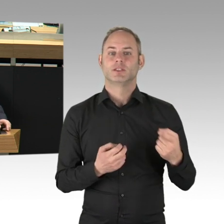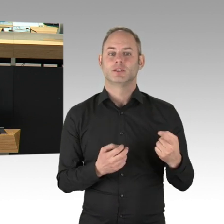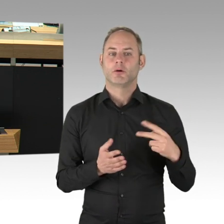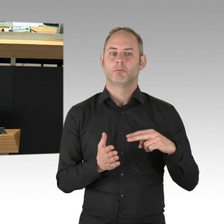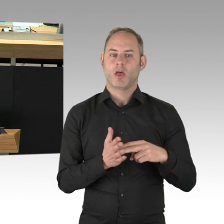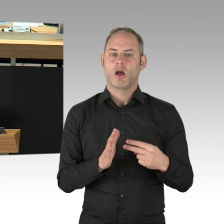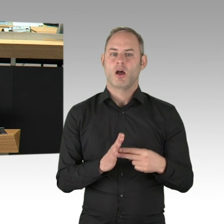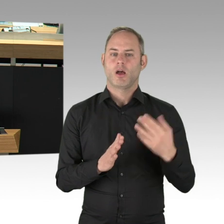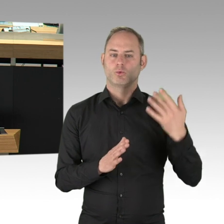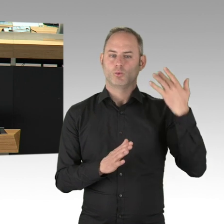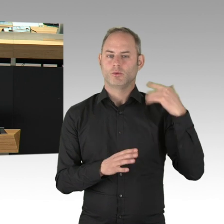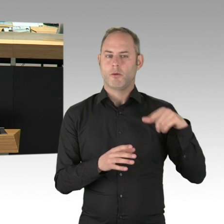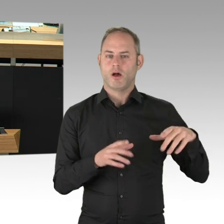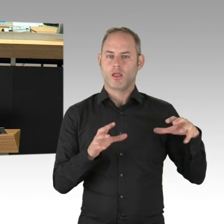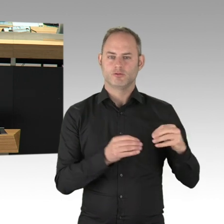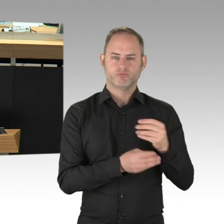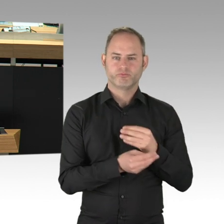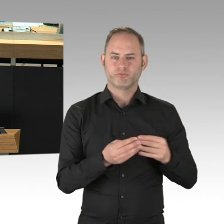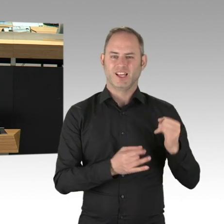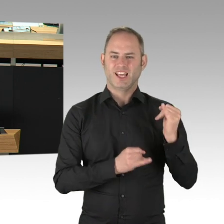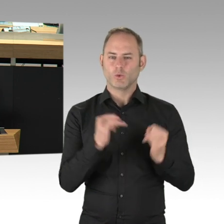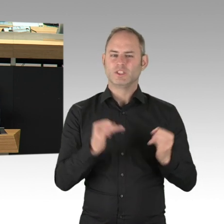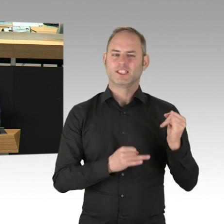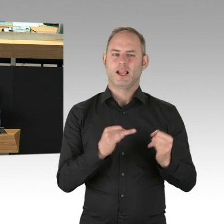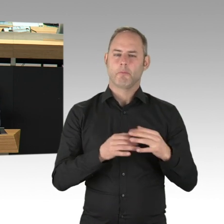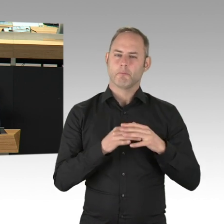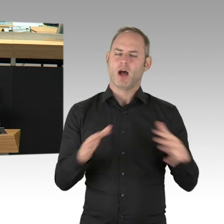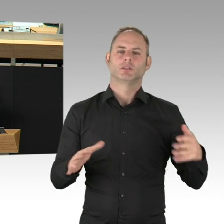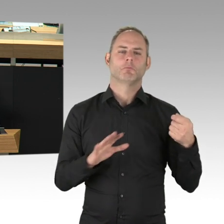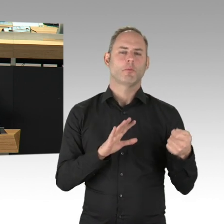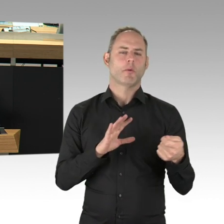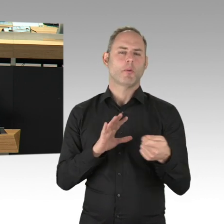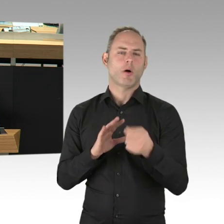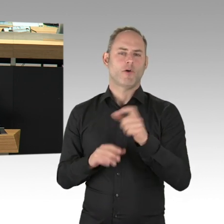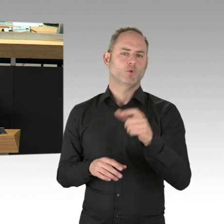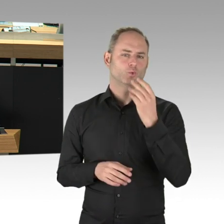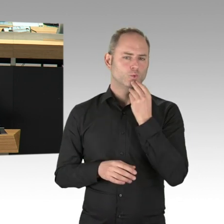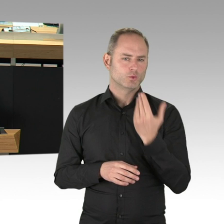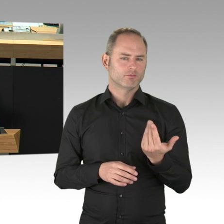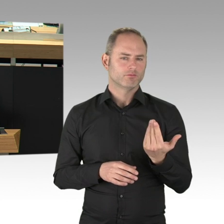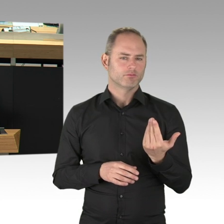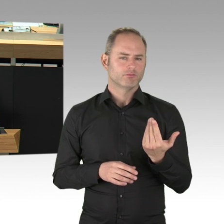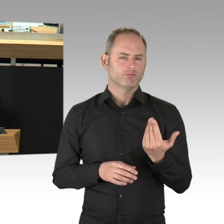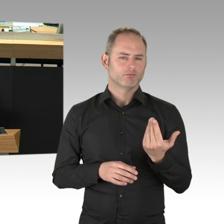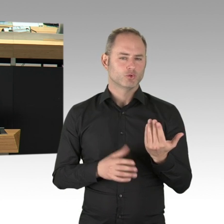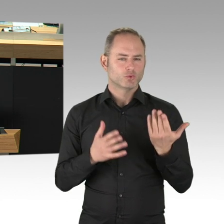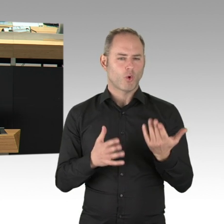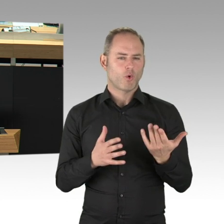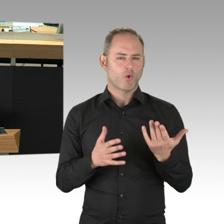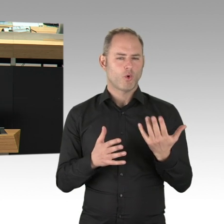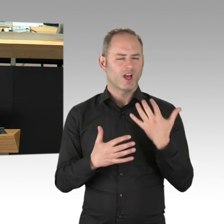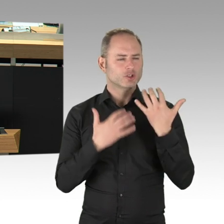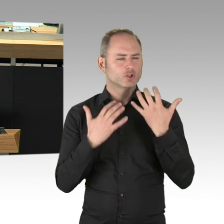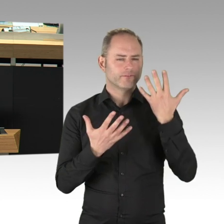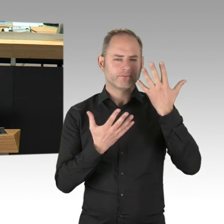und relativieren auf unerträgliche Weise die unsäglichen Verbrechen der damaligen Massenmörder. Angesichts